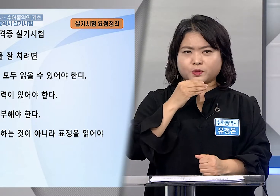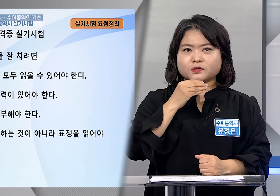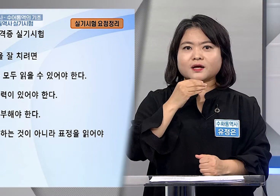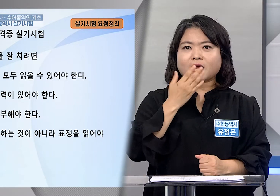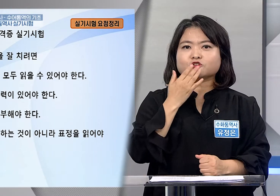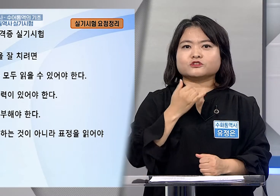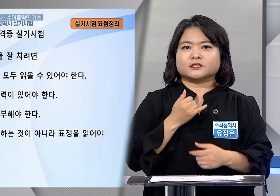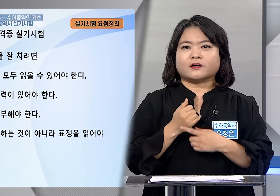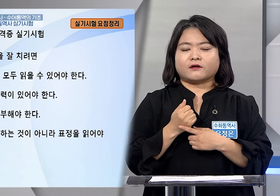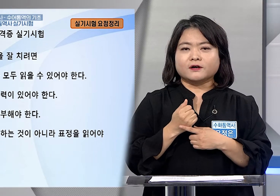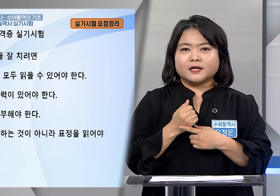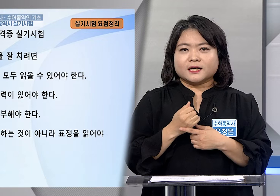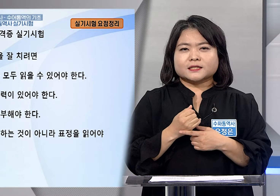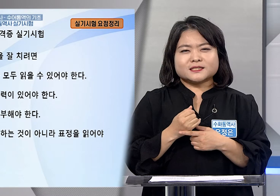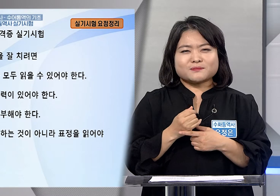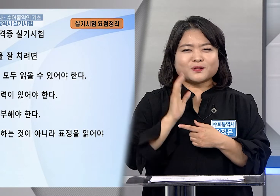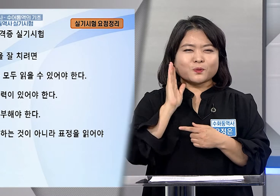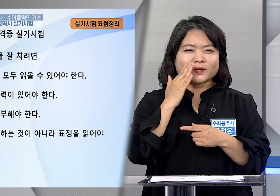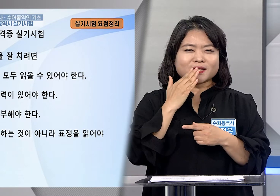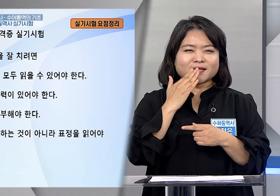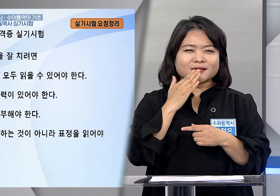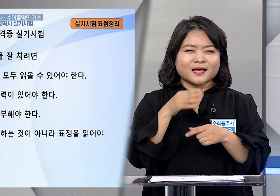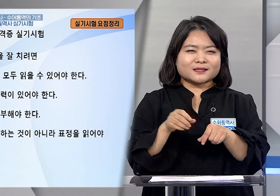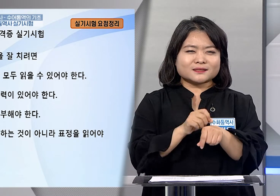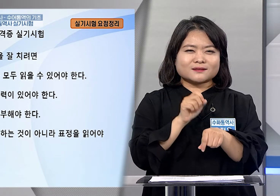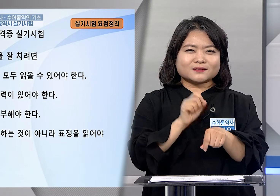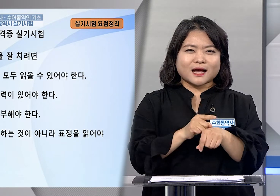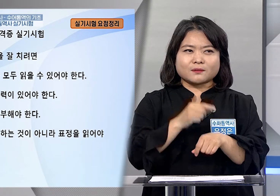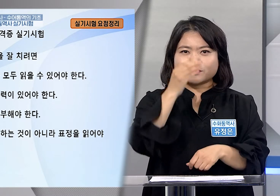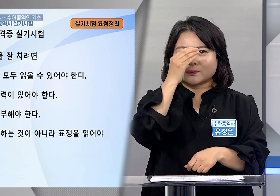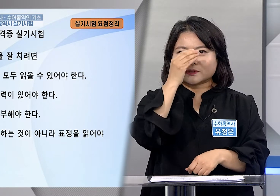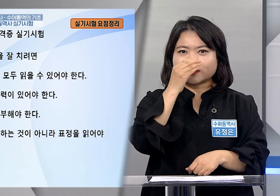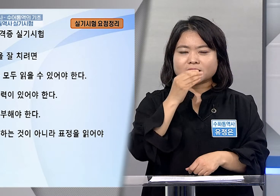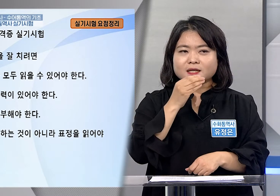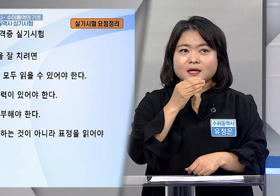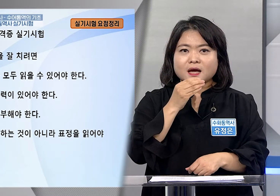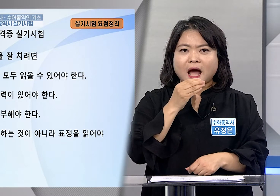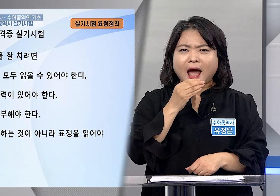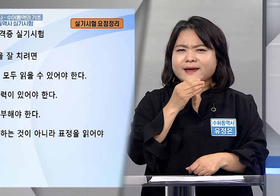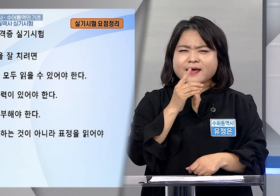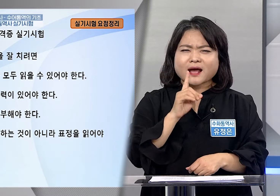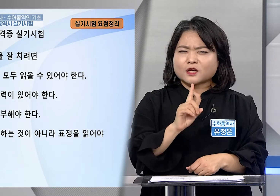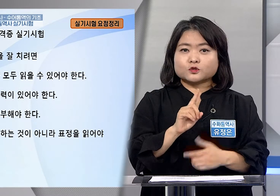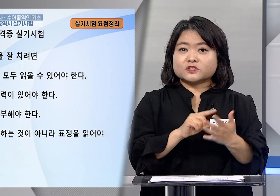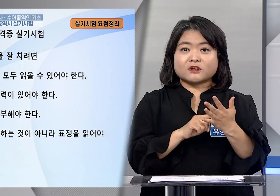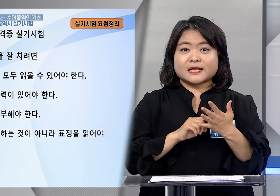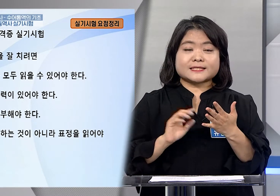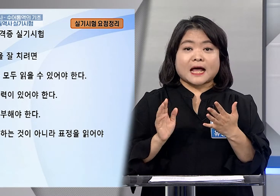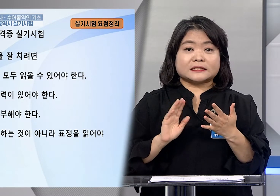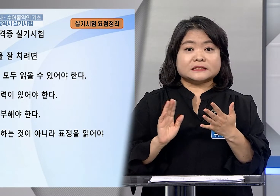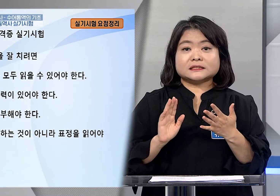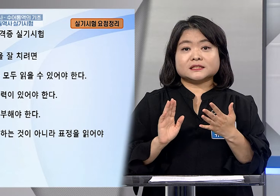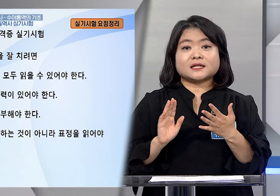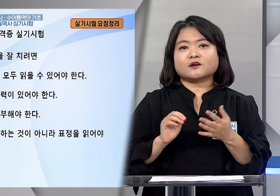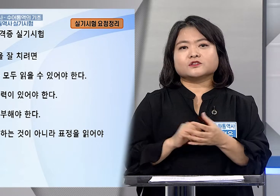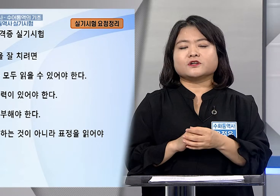표정하게 할 수는 있어요. 그렇지만 농인의 특성상 표정이 아예 하나도 드러내지 않지는 않거든요.